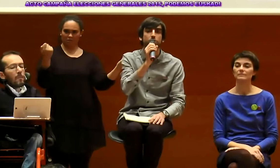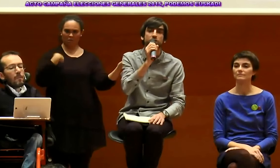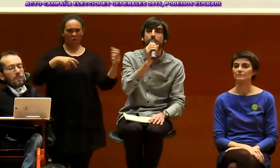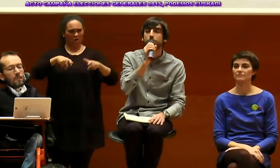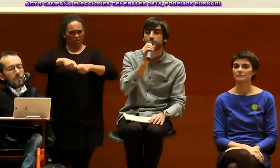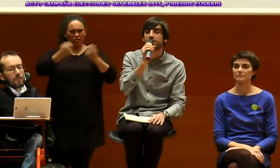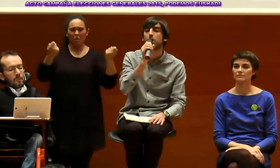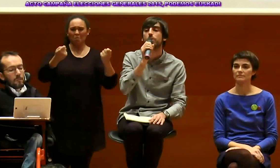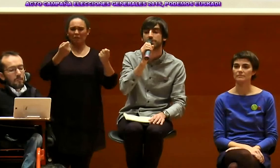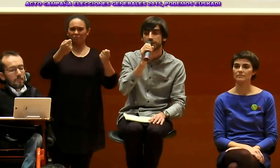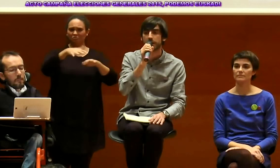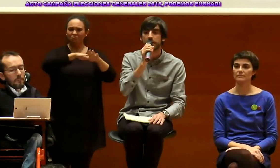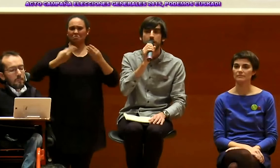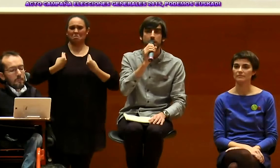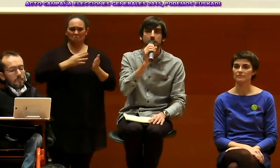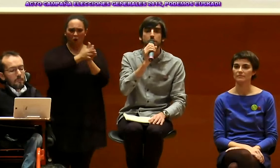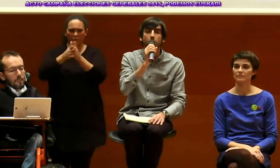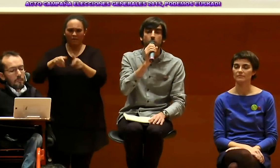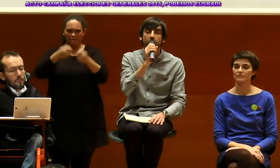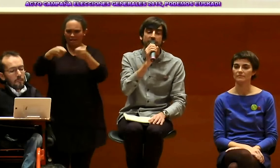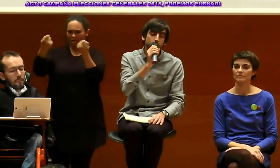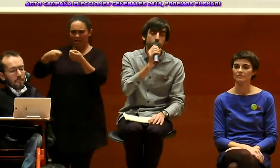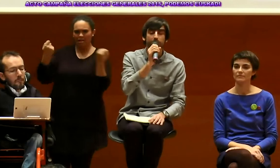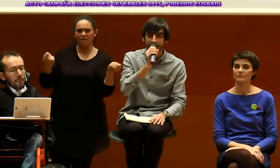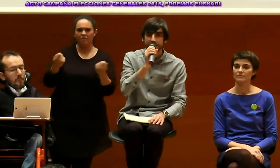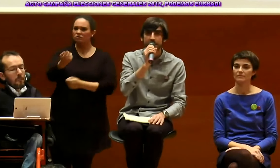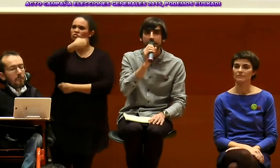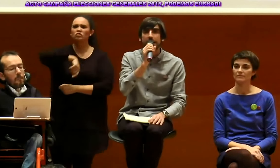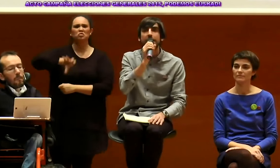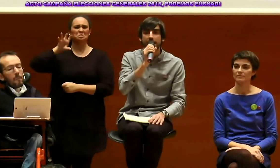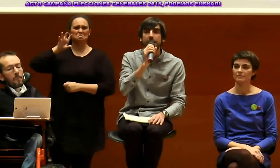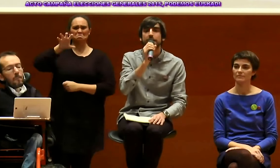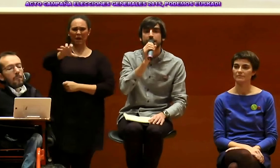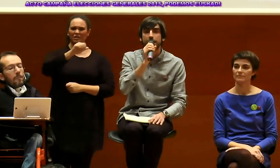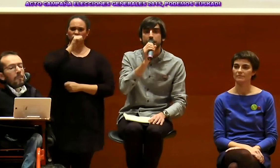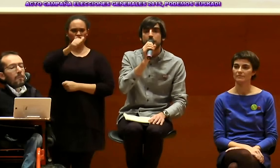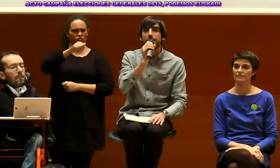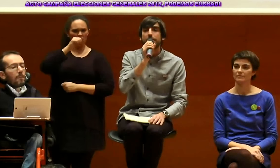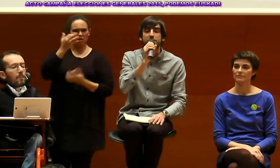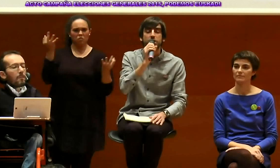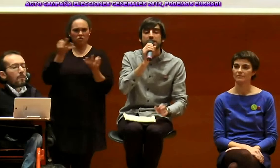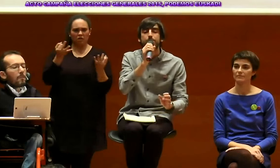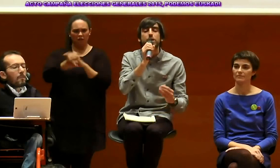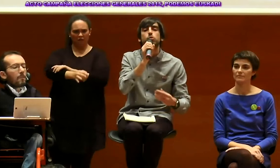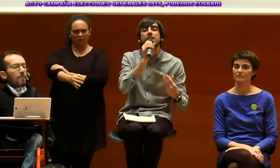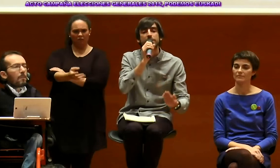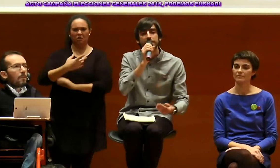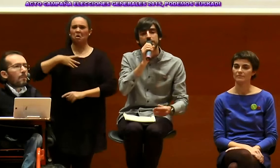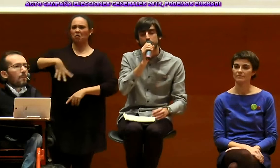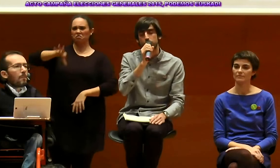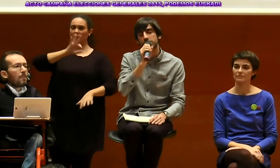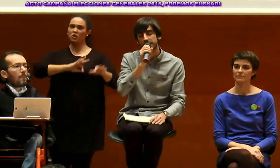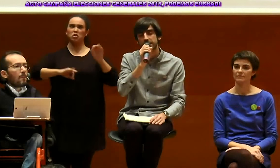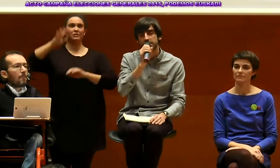que destruye los fundamentos de nuestra convivencia. No queremos un país en el que decisiones